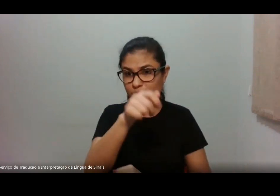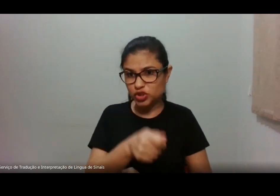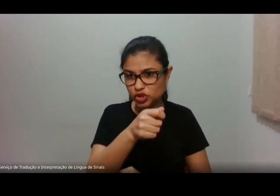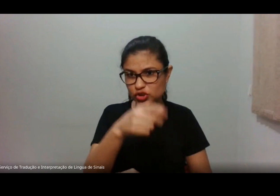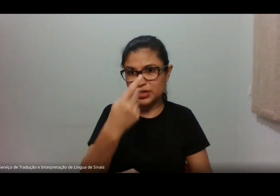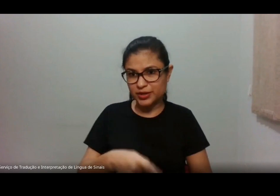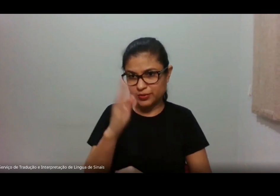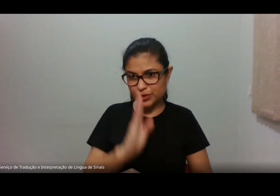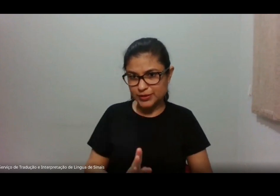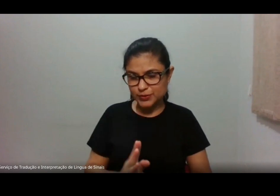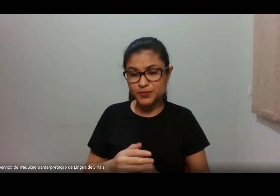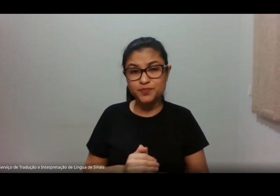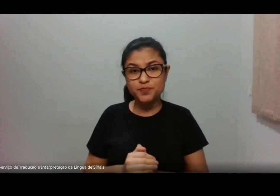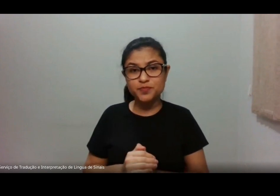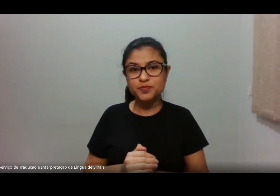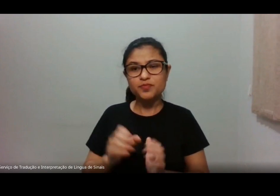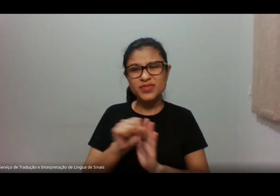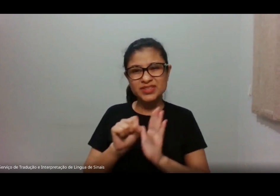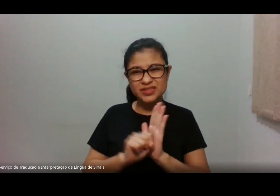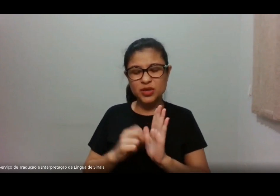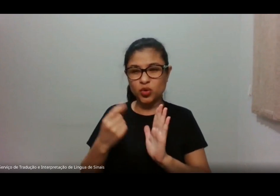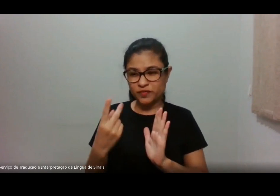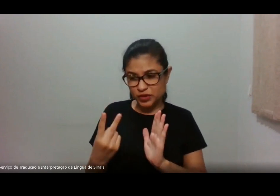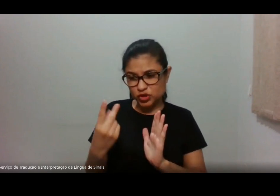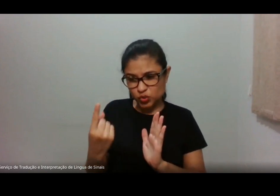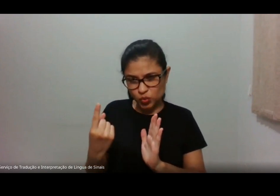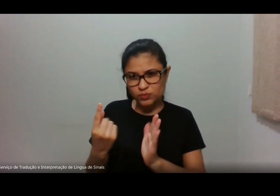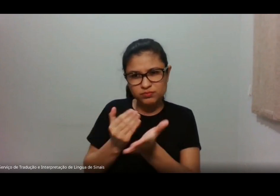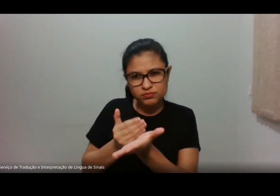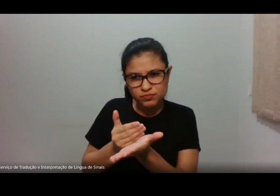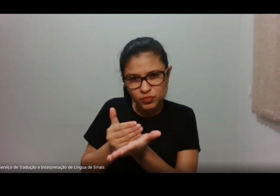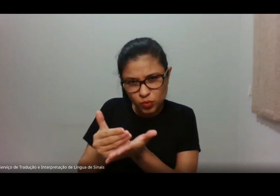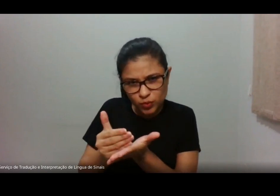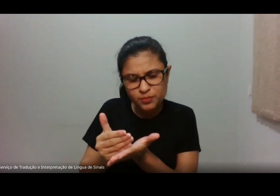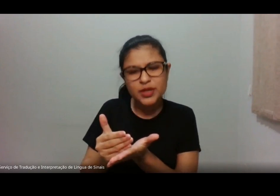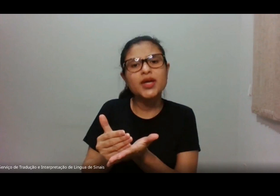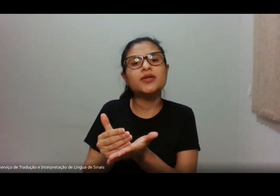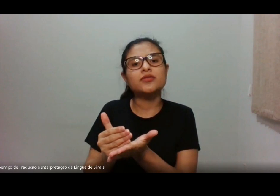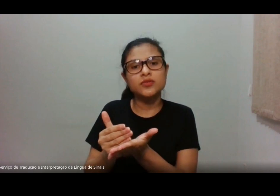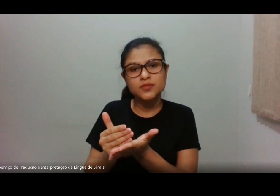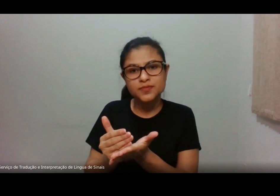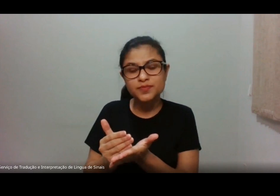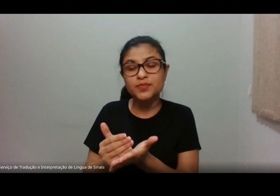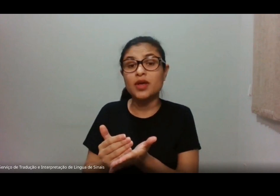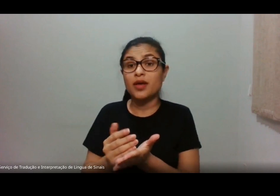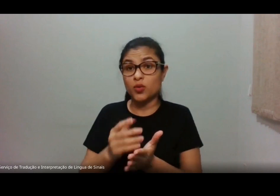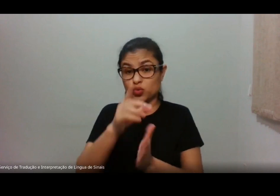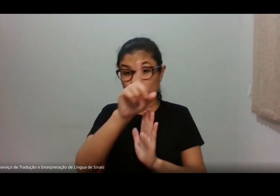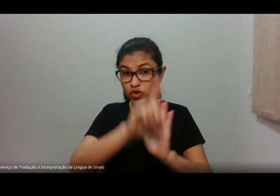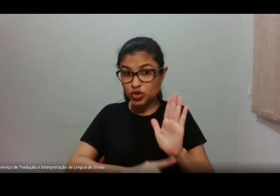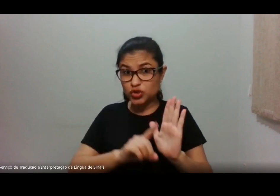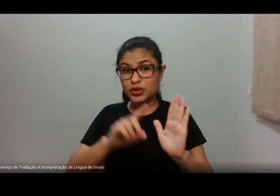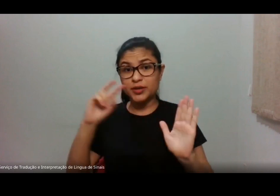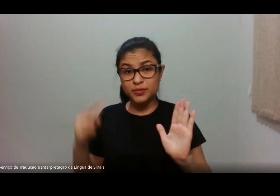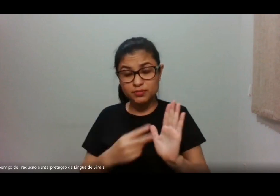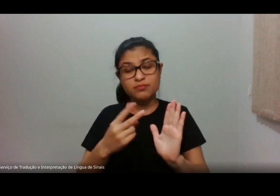Brasil, né? Somente a partir do século XXI, início do século XXI, é que a questão do